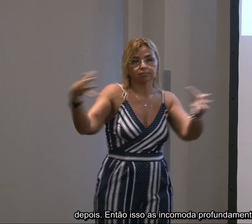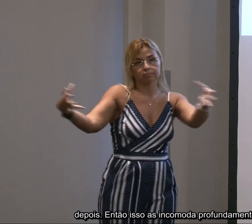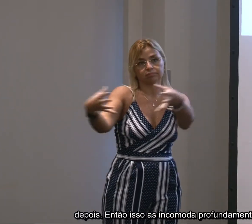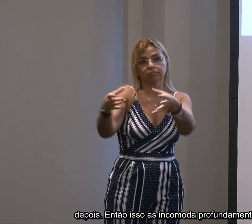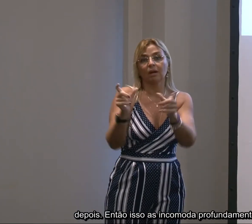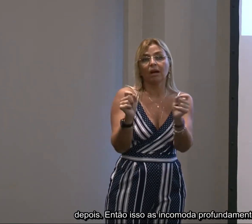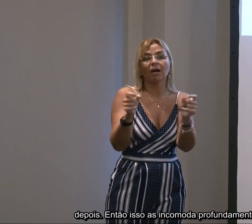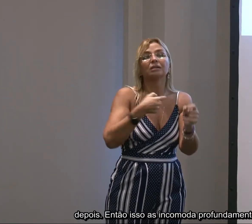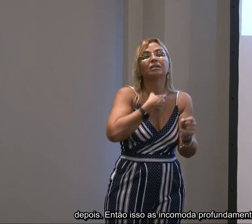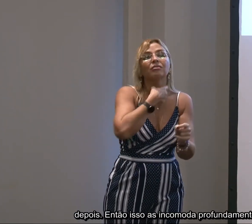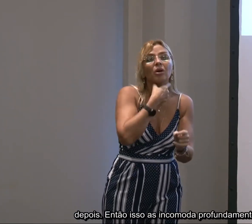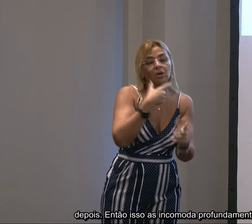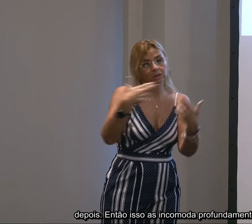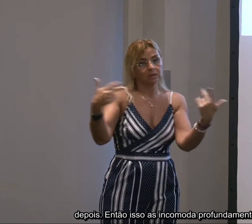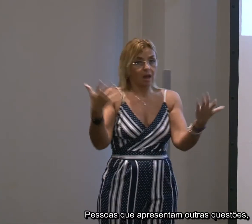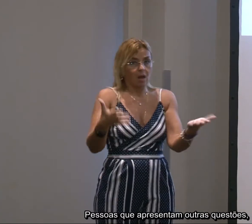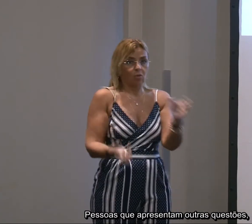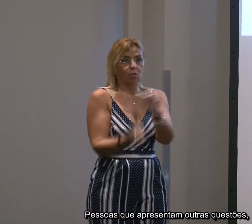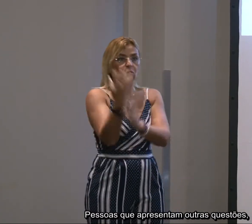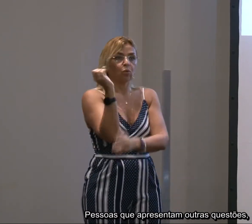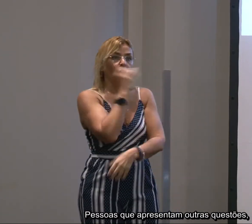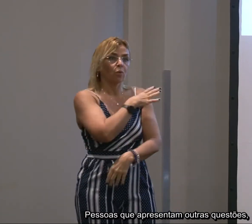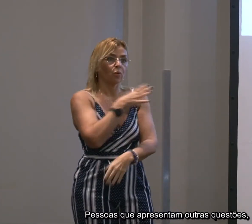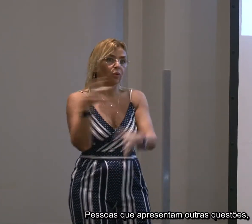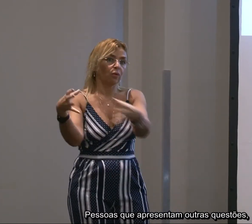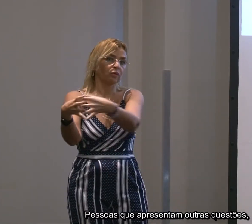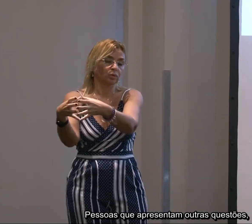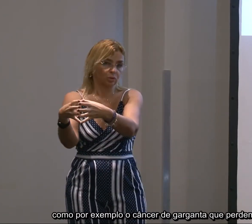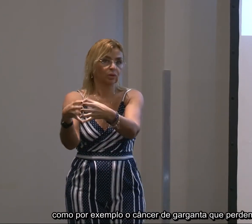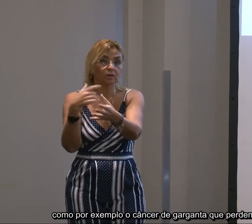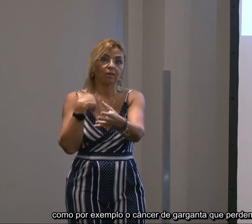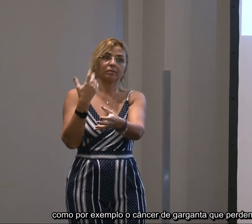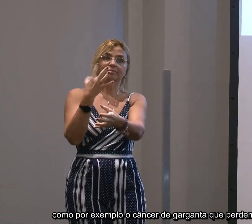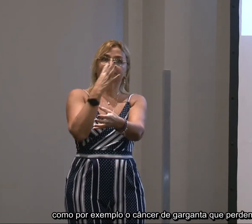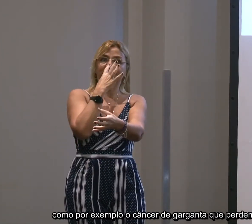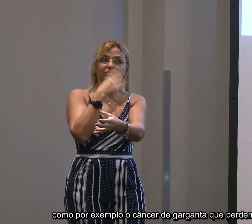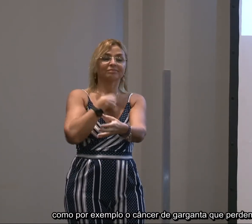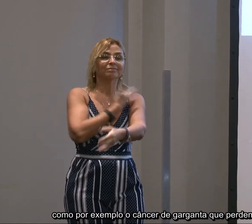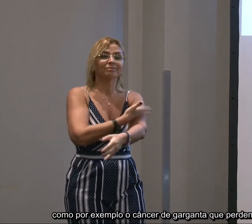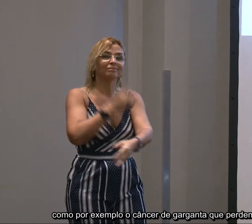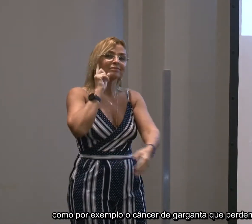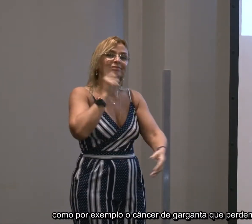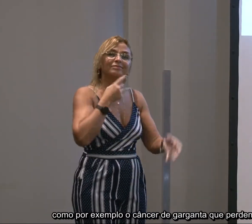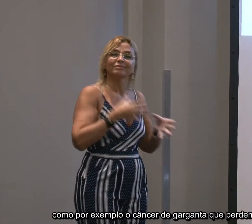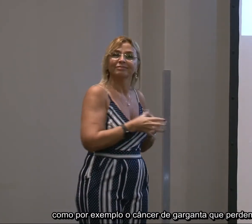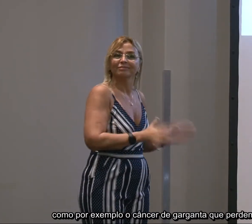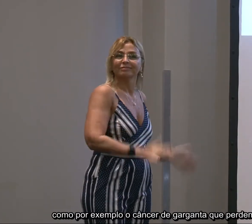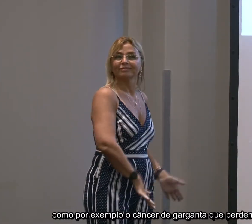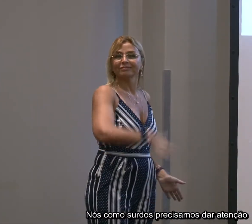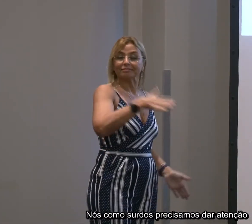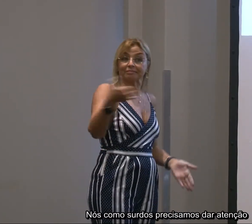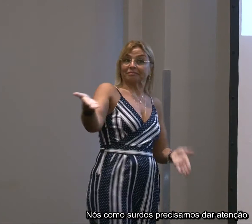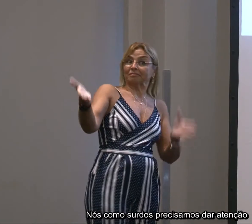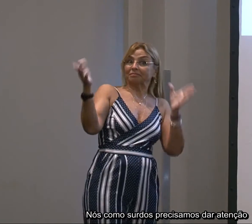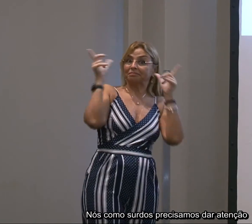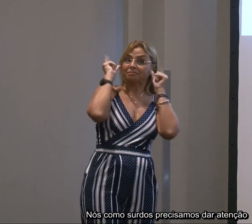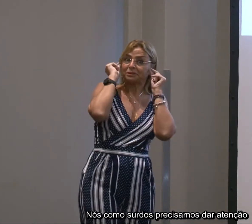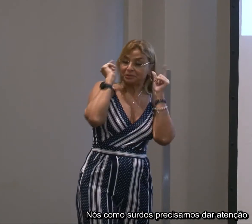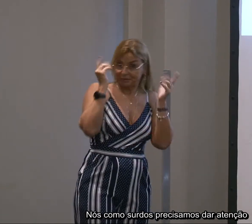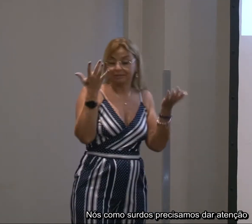as incomoda profundamente. Pessoas que apresentam outras questões, por exemplo, câncer de garganta, que perdem a fala. A gente, como surdo,